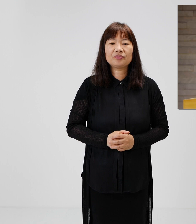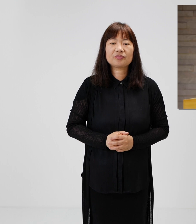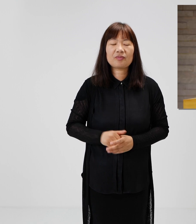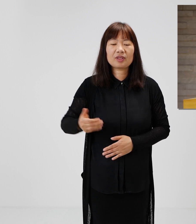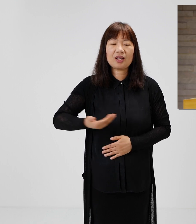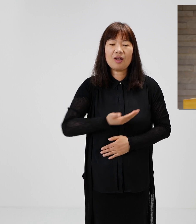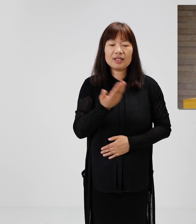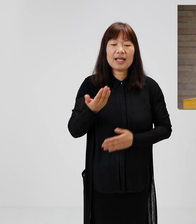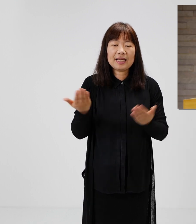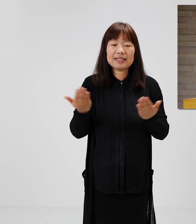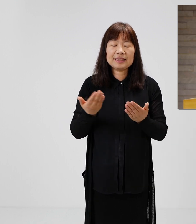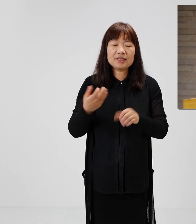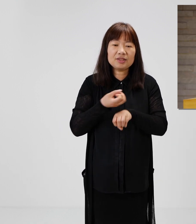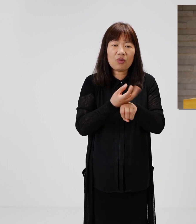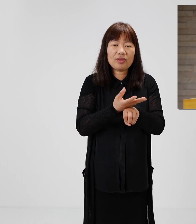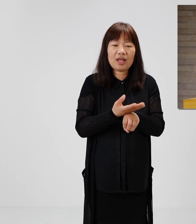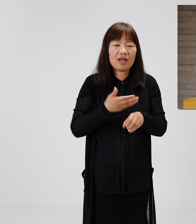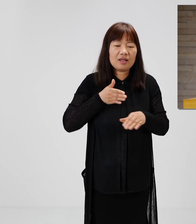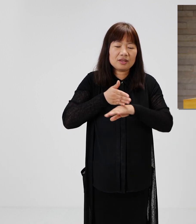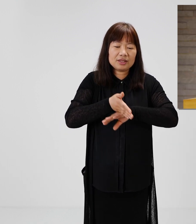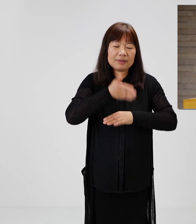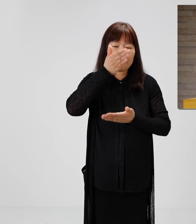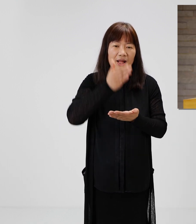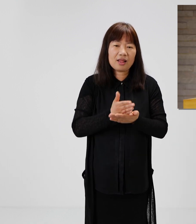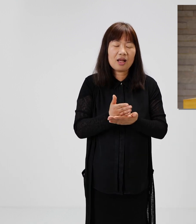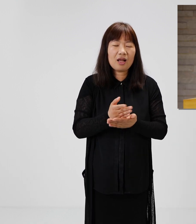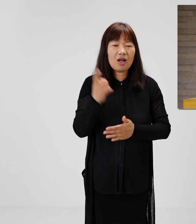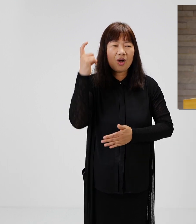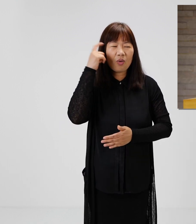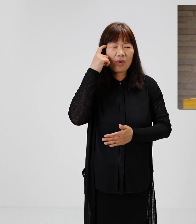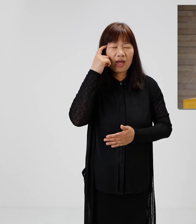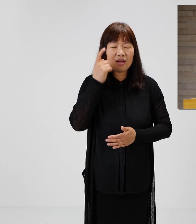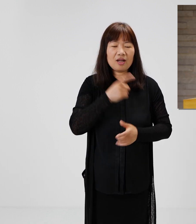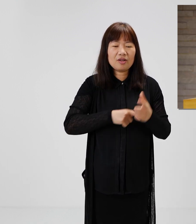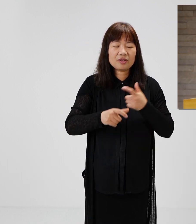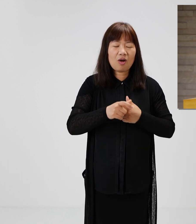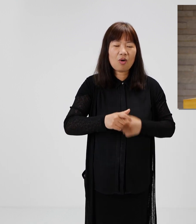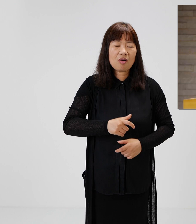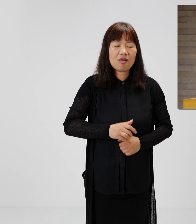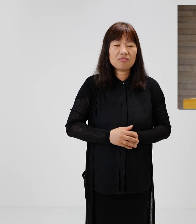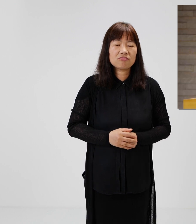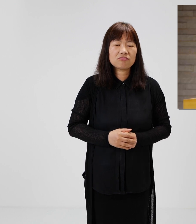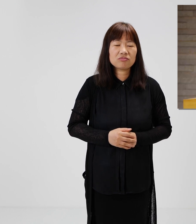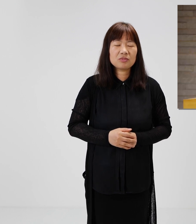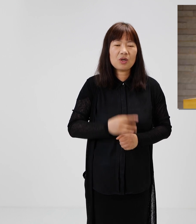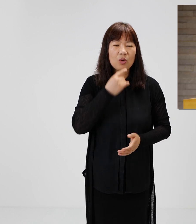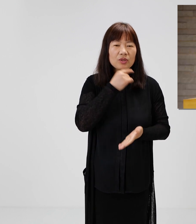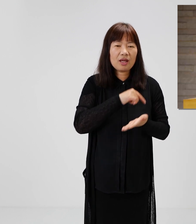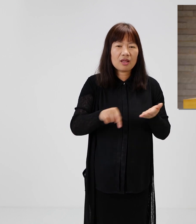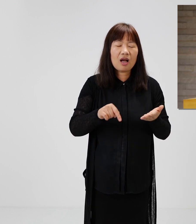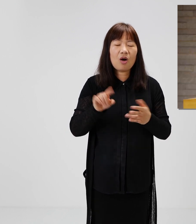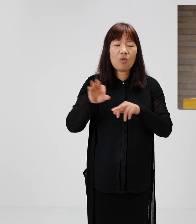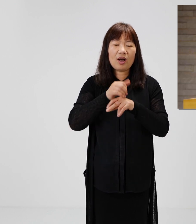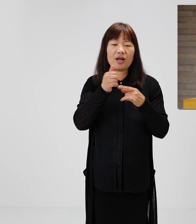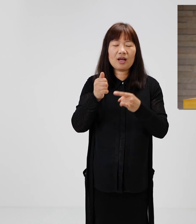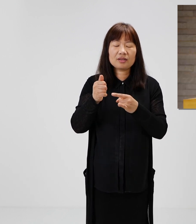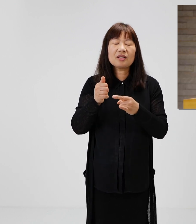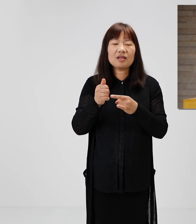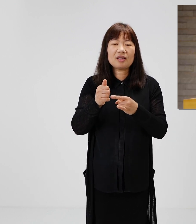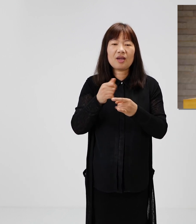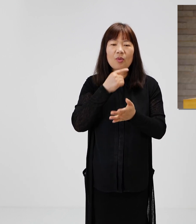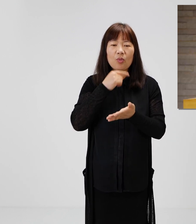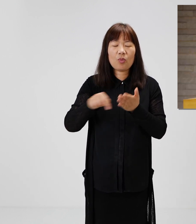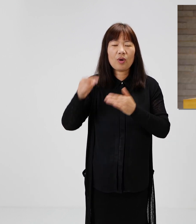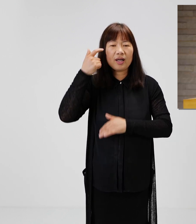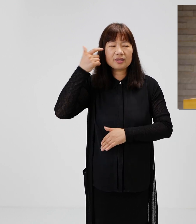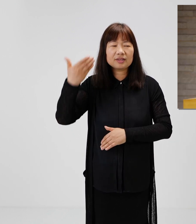일에 게으르지 말라. 어찌하여 화를 더하여 왕들에게 손해가 되게 하랴 하였더라. 아닥사스다 왕의